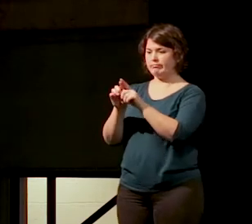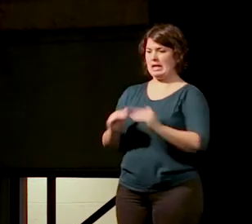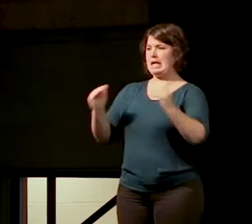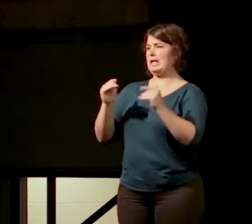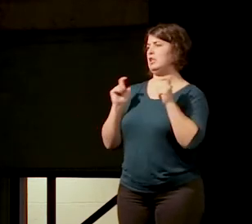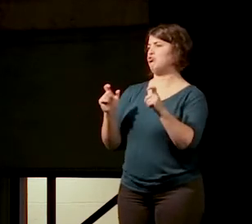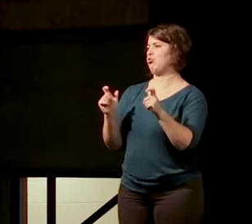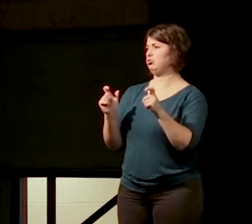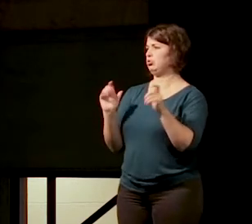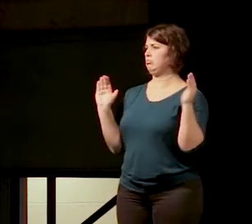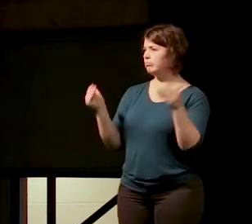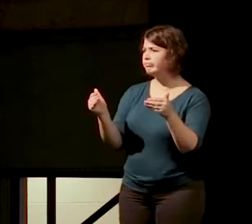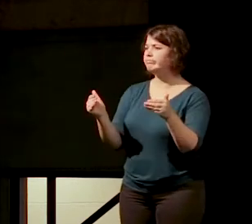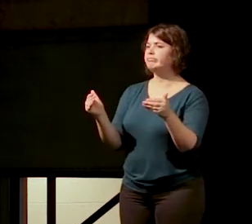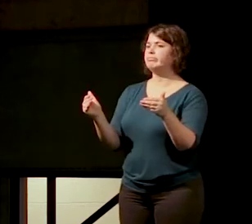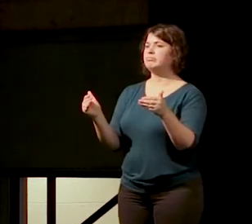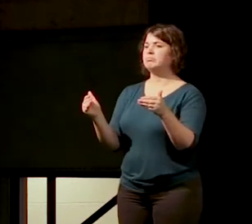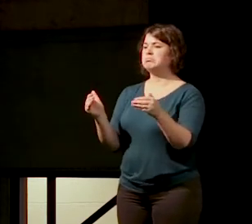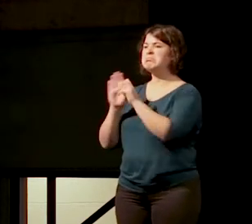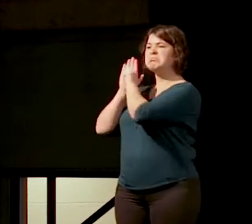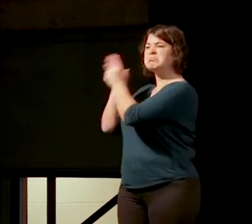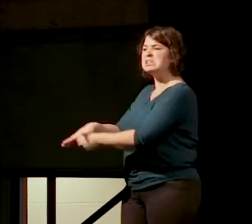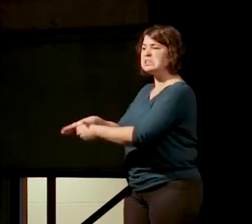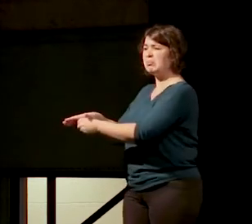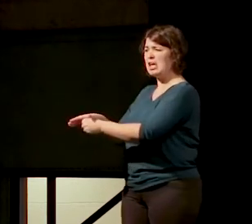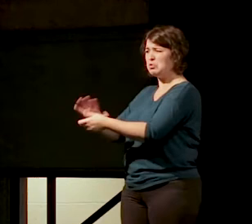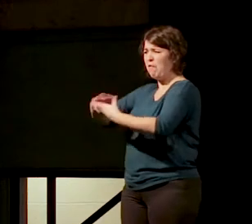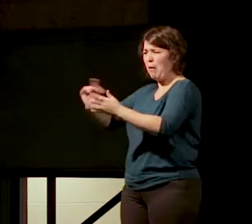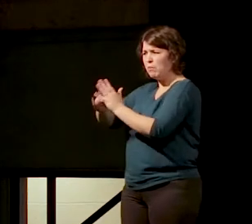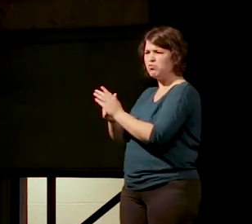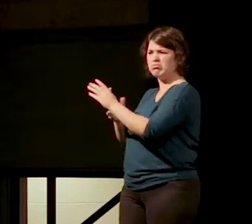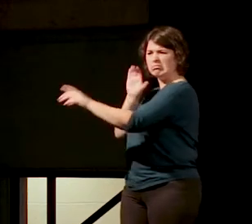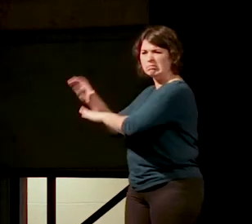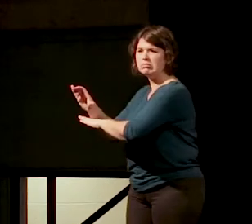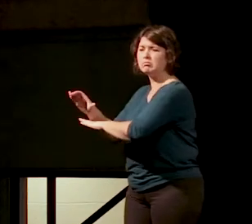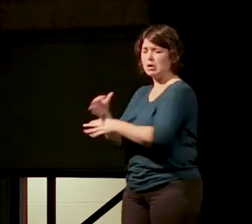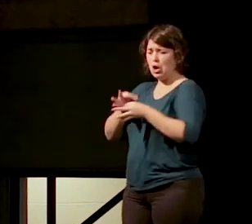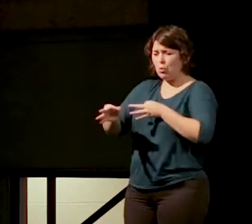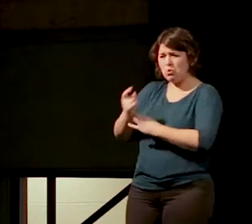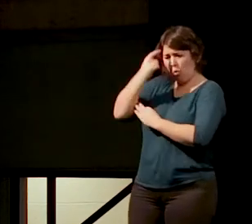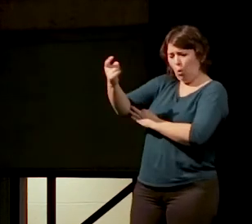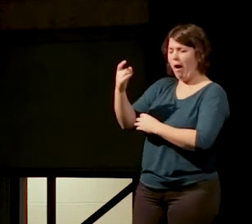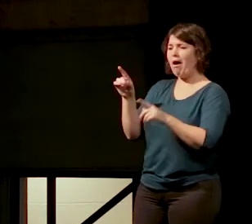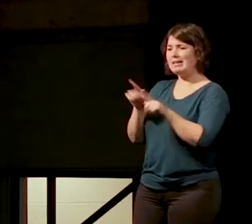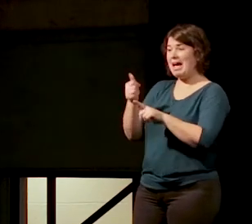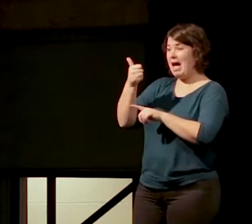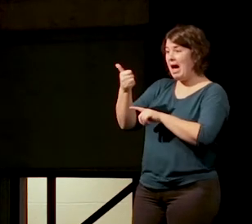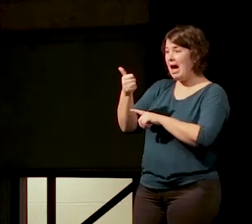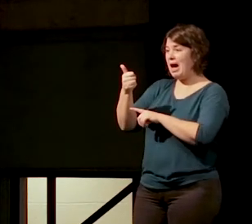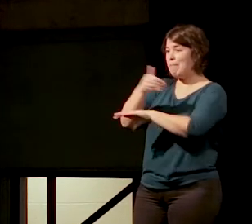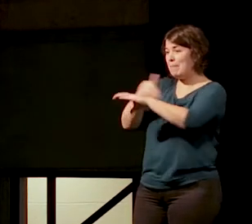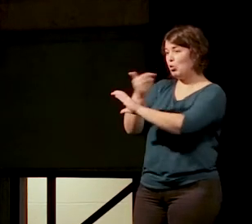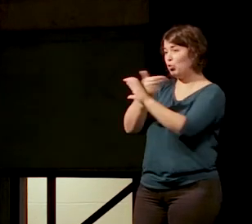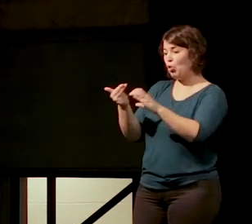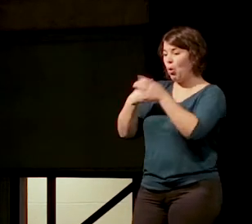des chances, sur la lutte contre les discriminations de toute nature. Gouesnou y croit et investit 1 million